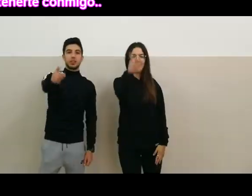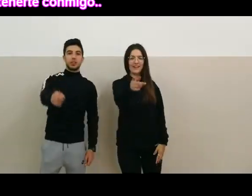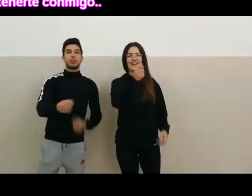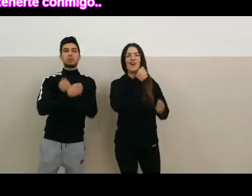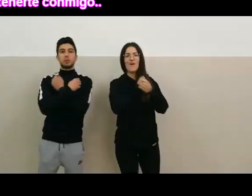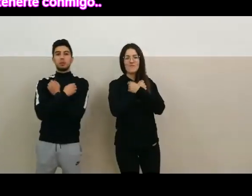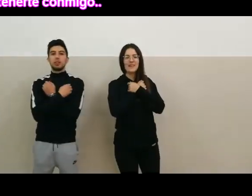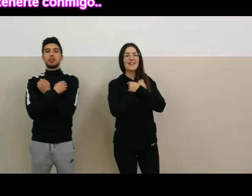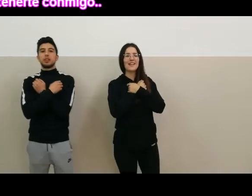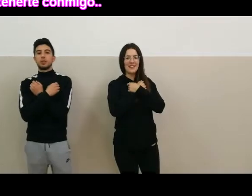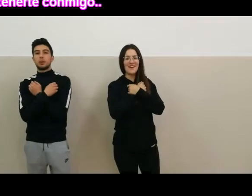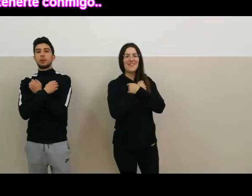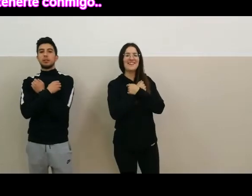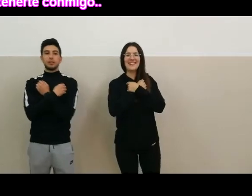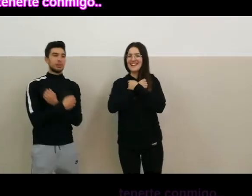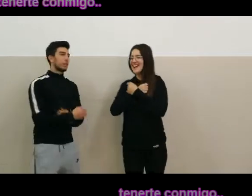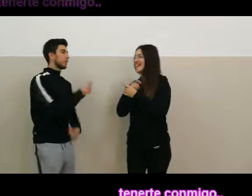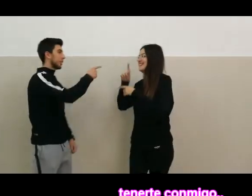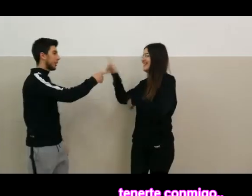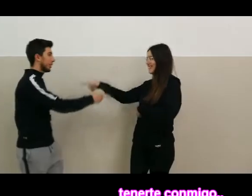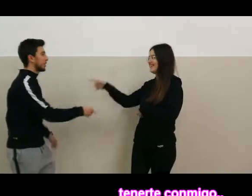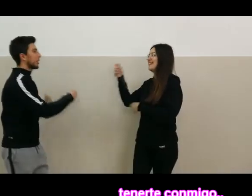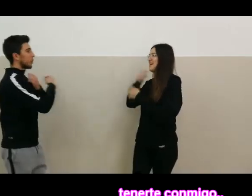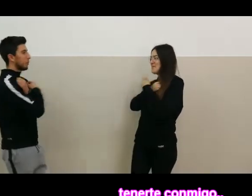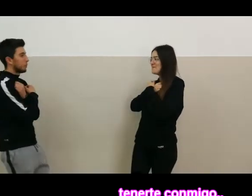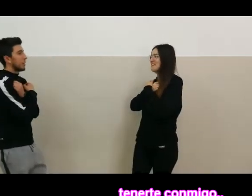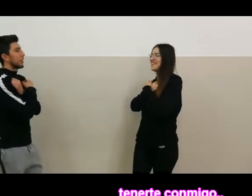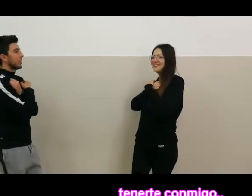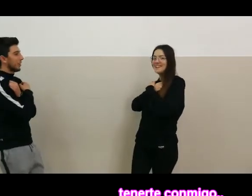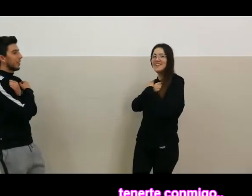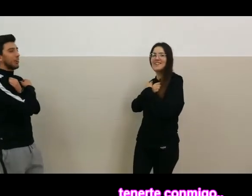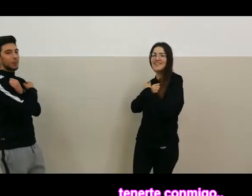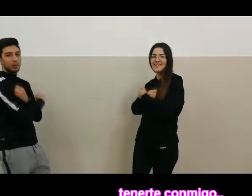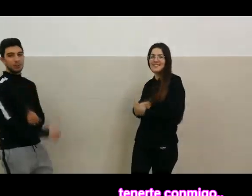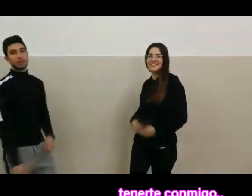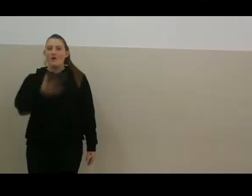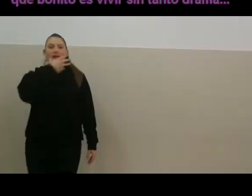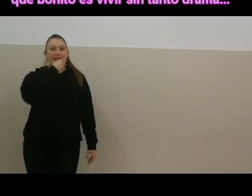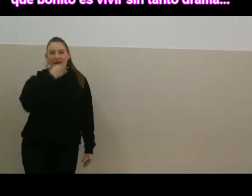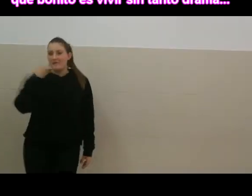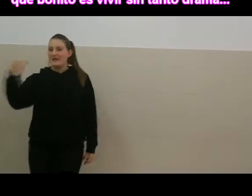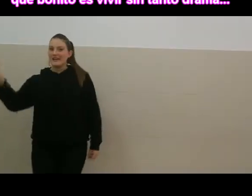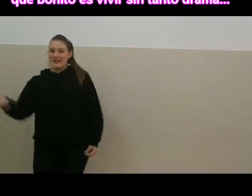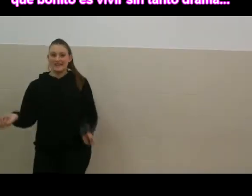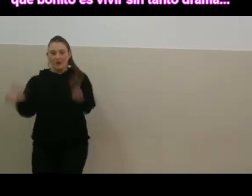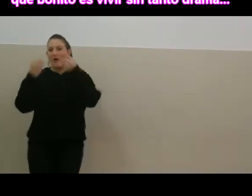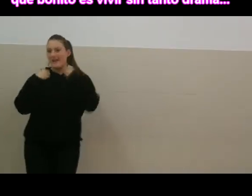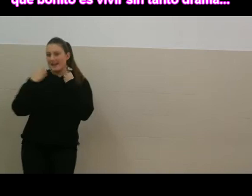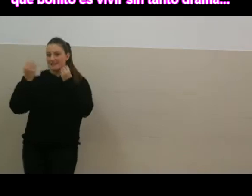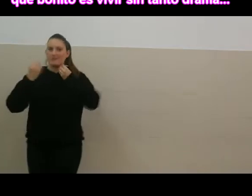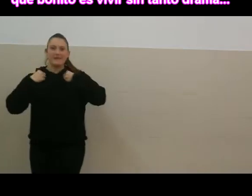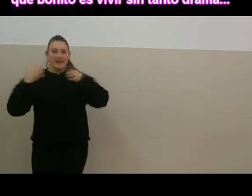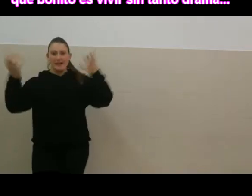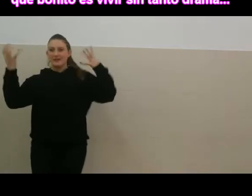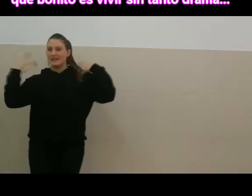Tenerte conmigo, tenerte conmigo. Qué bonito es vivir sin